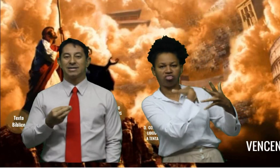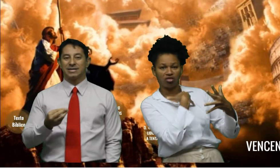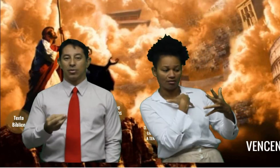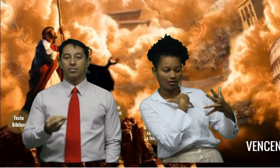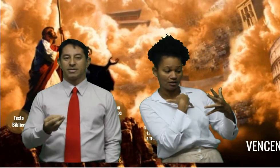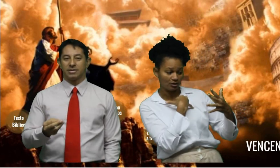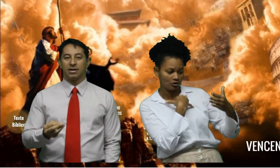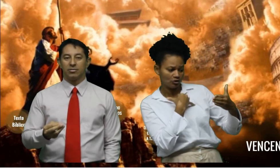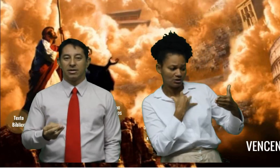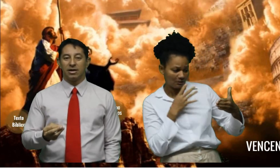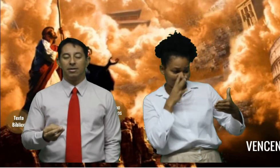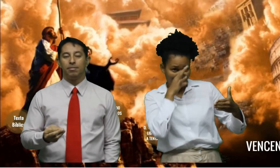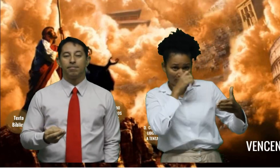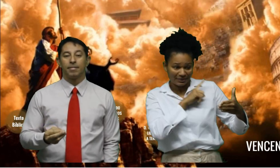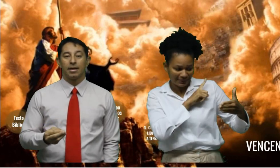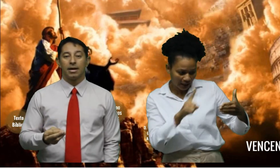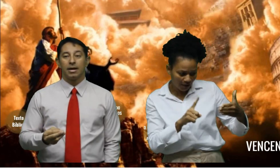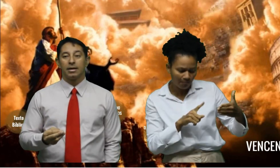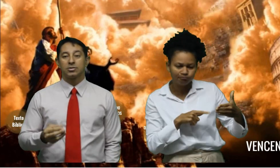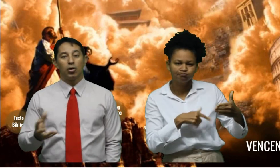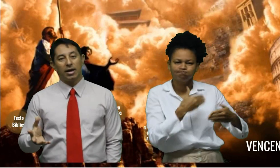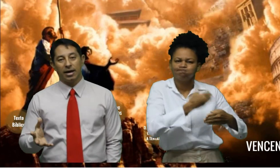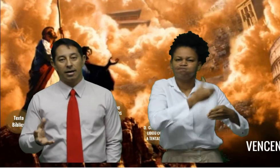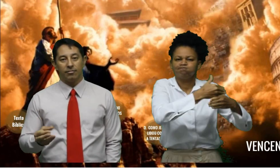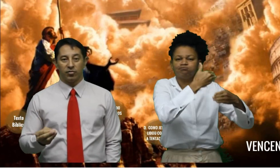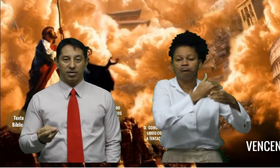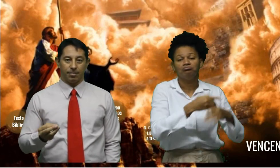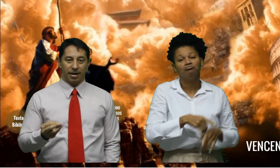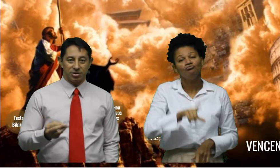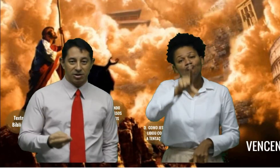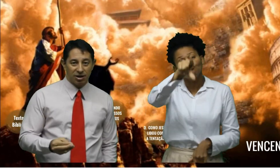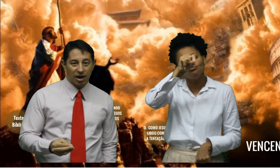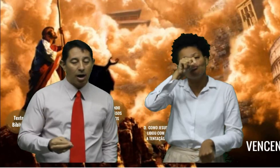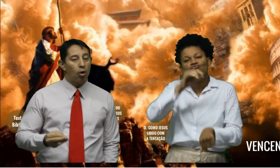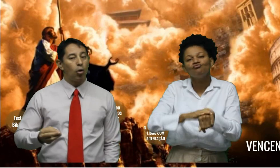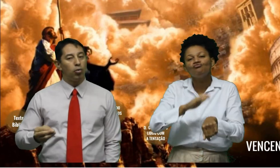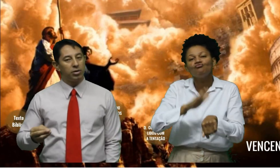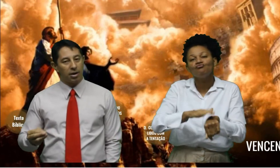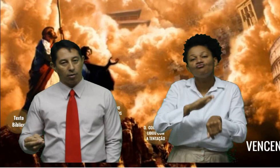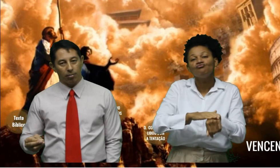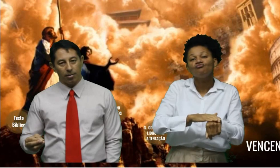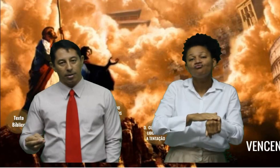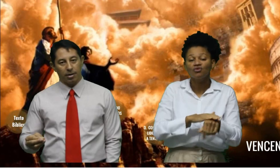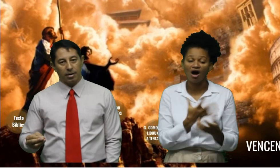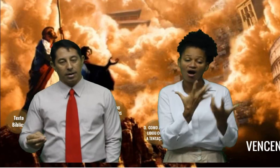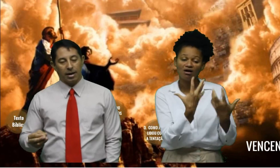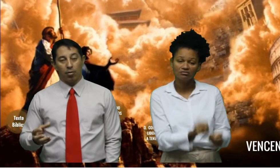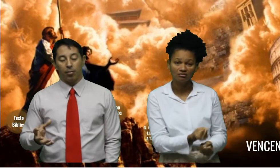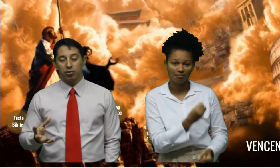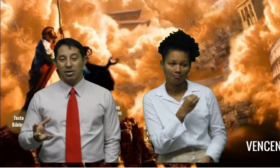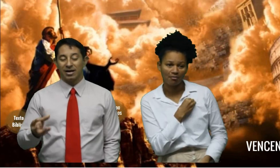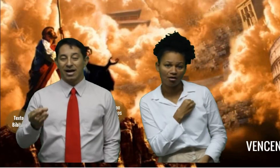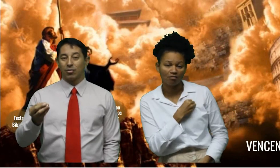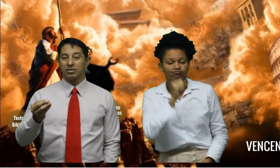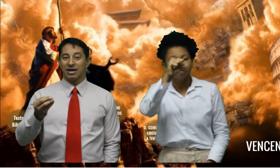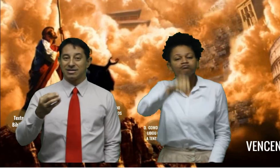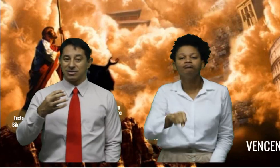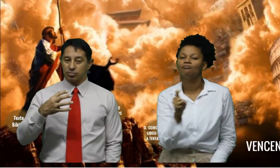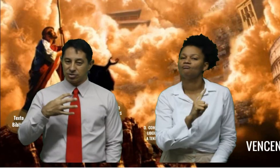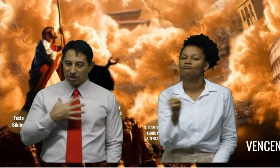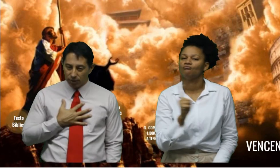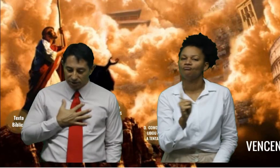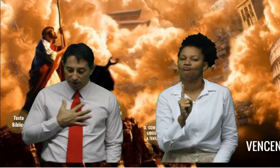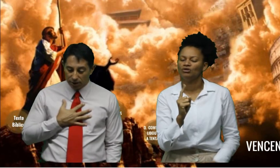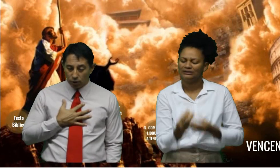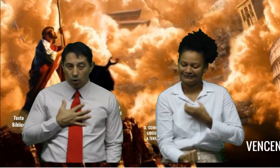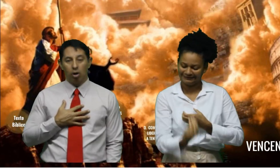tem essa opção de escolher, você pratica ou não. É uma oportunidade que acontece